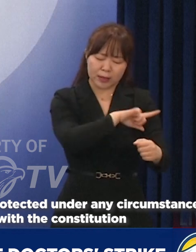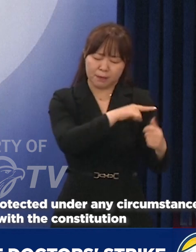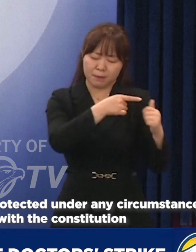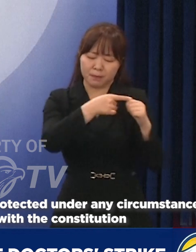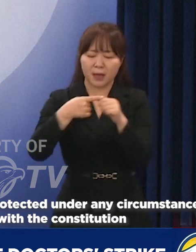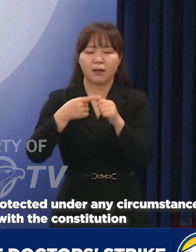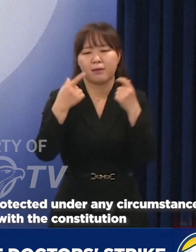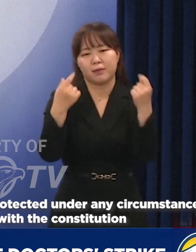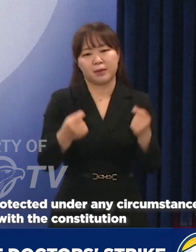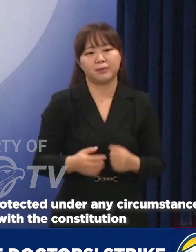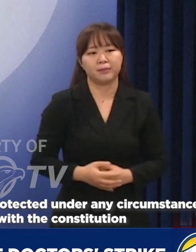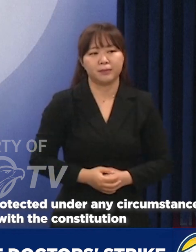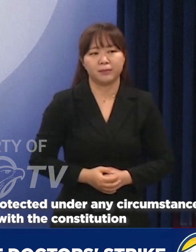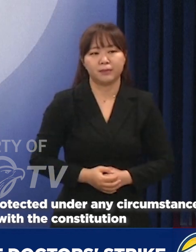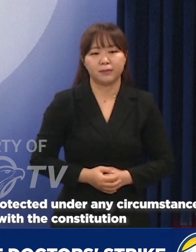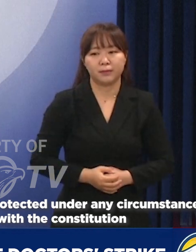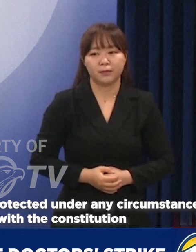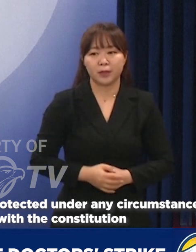입니다정는